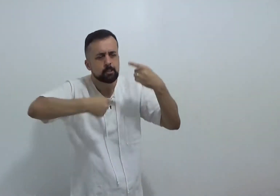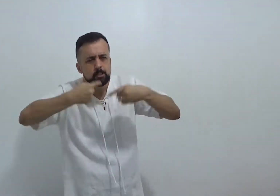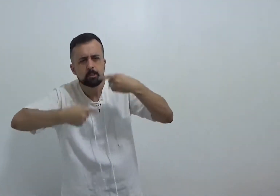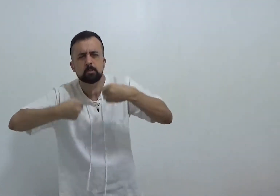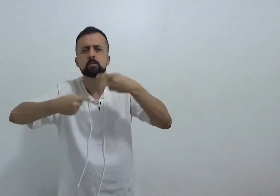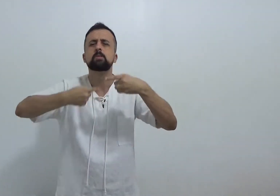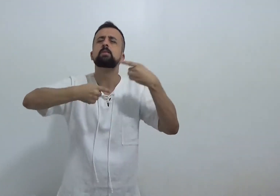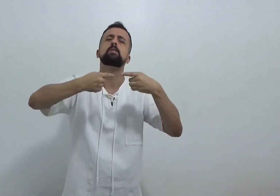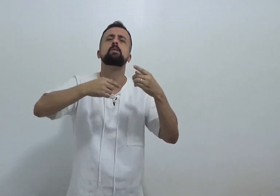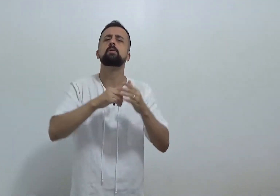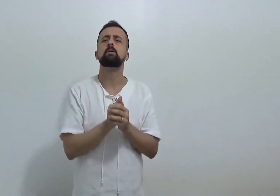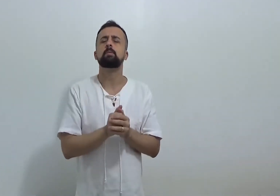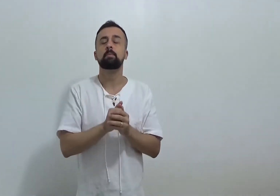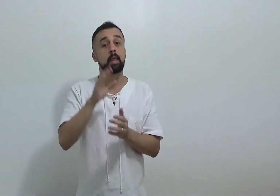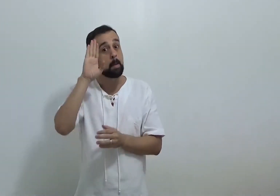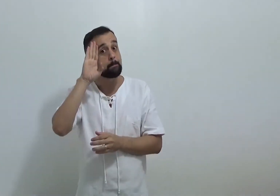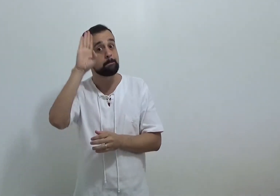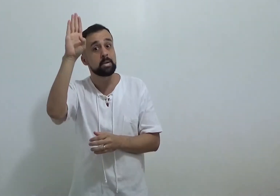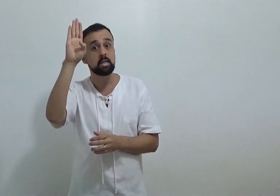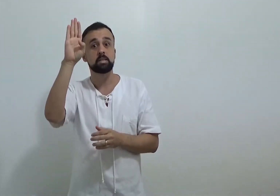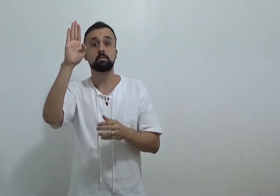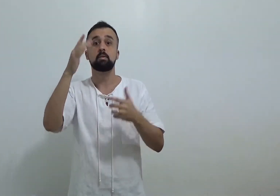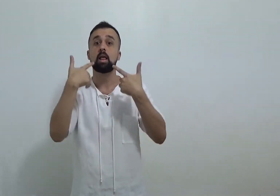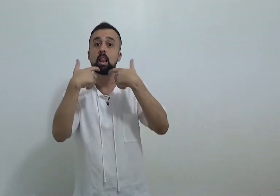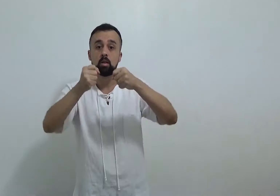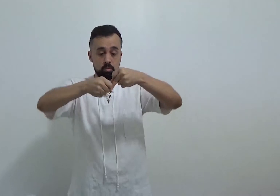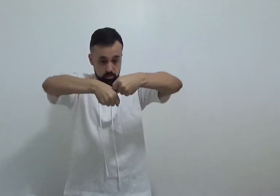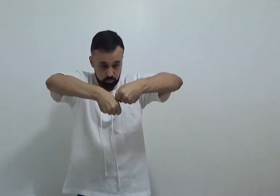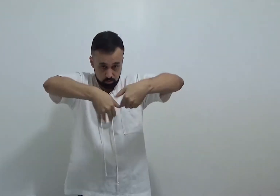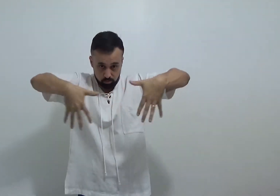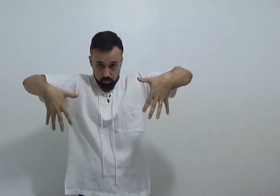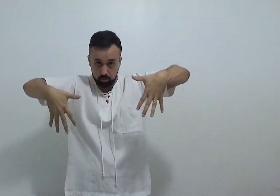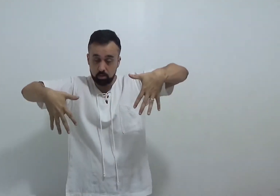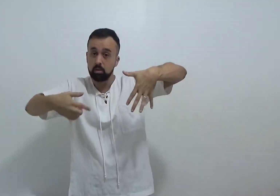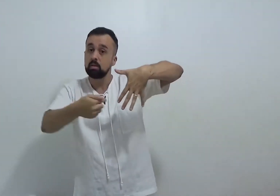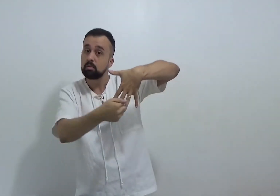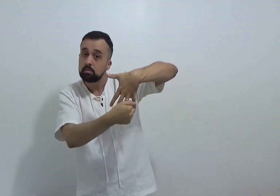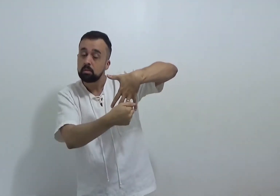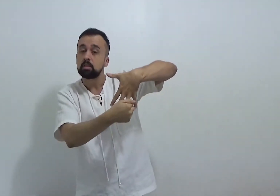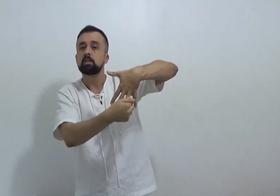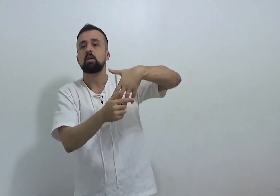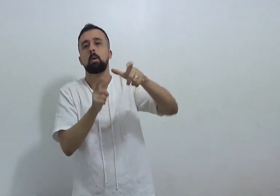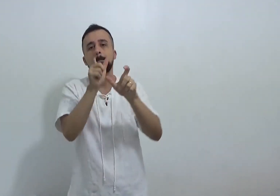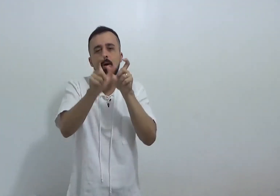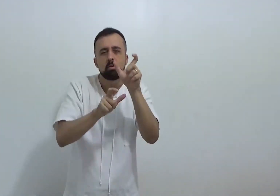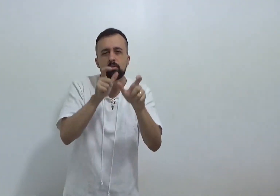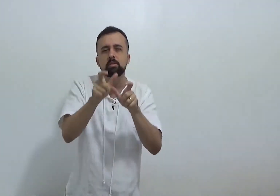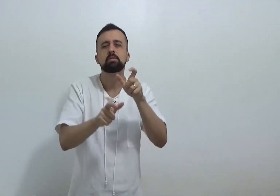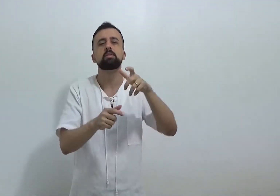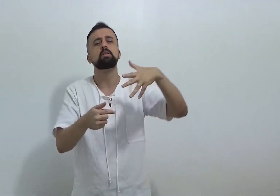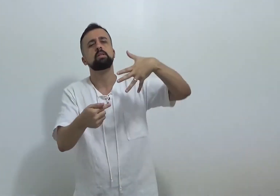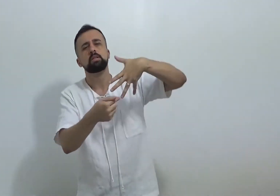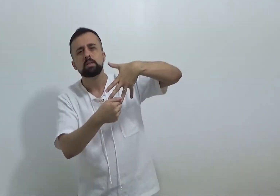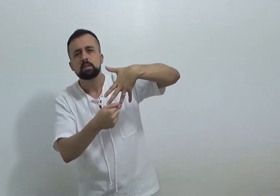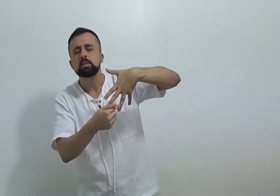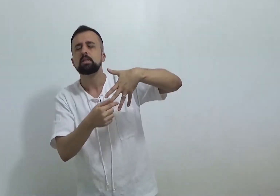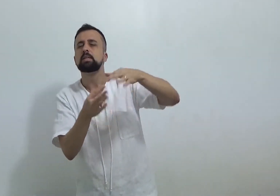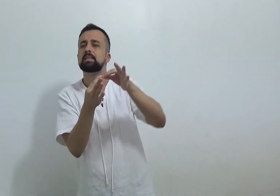de estudos, discussão, pesquisa, especialmente dos ramos linguísticos